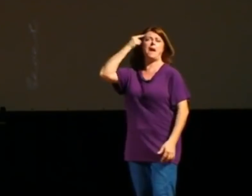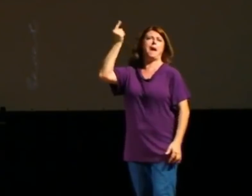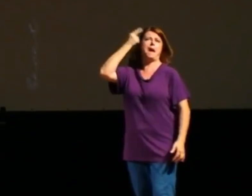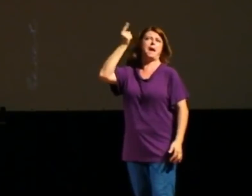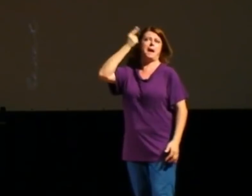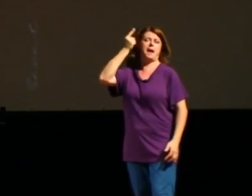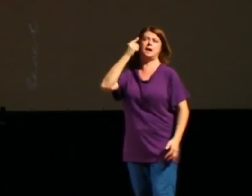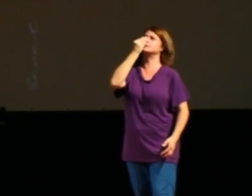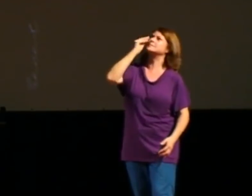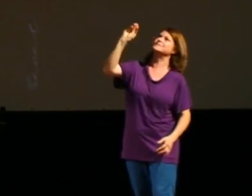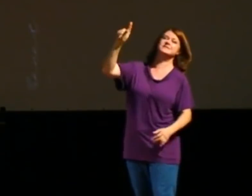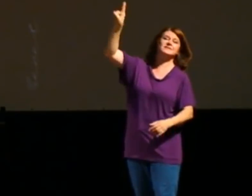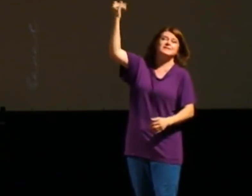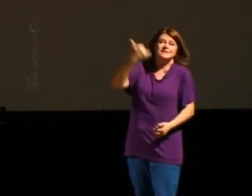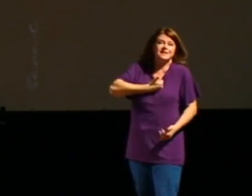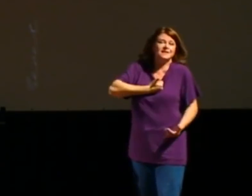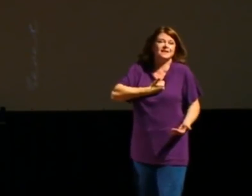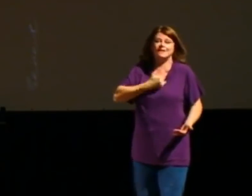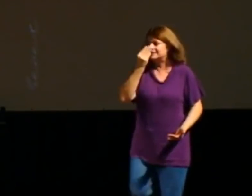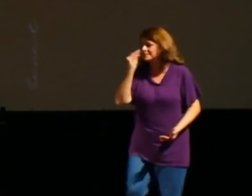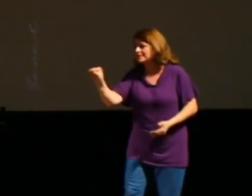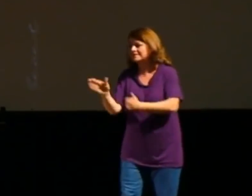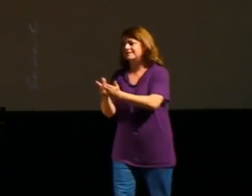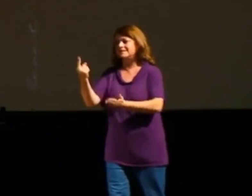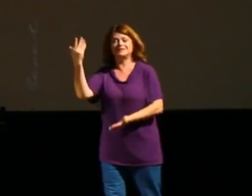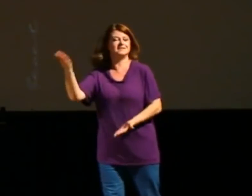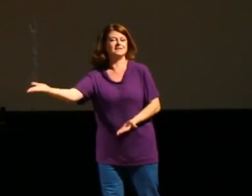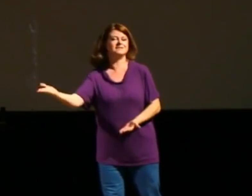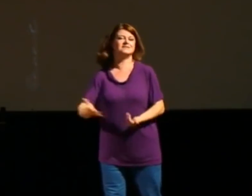que rejeita de fato a palavra de Deus, os sonhos de